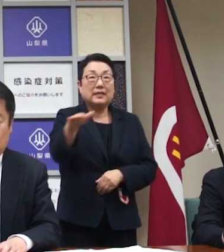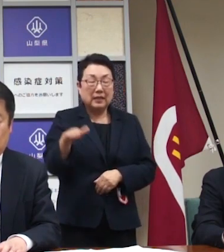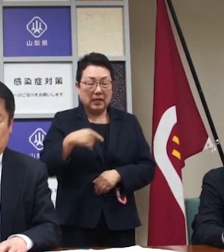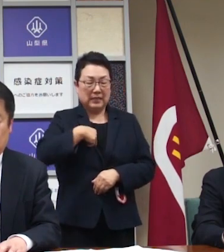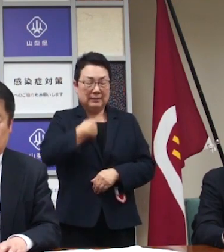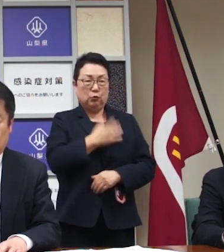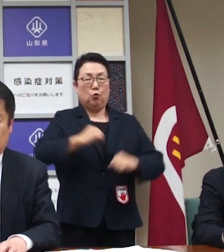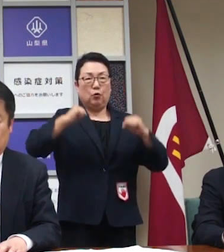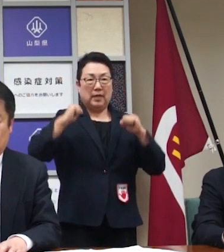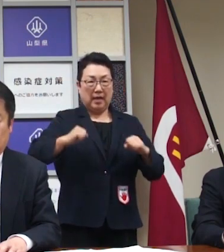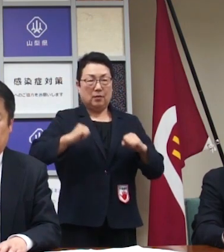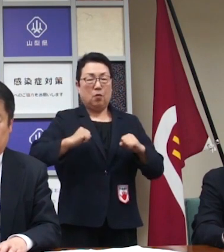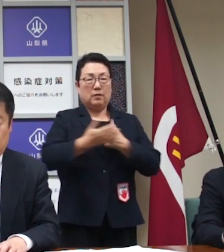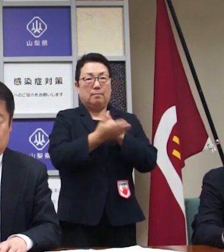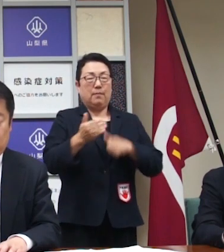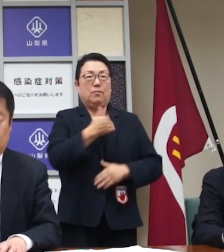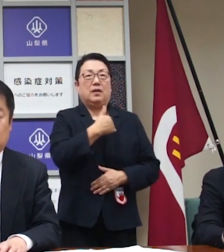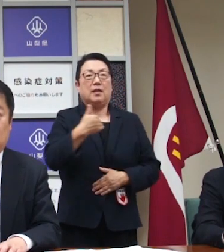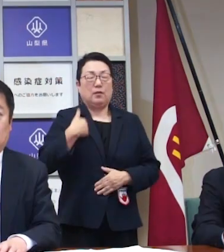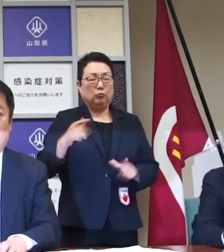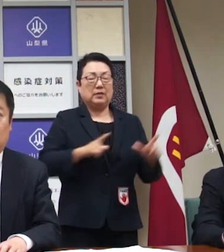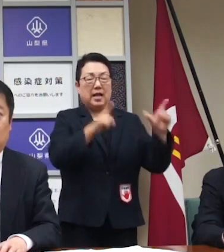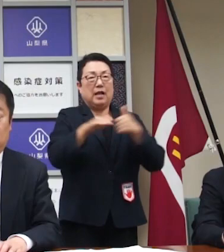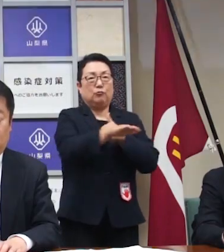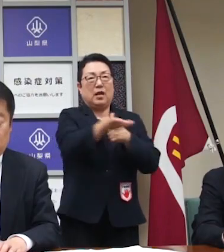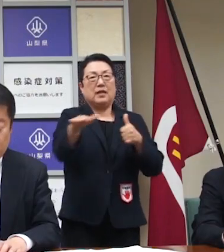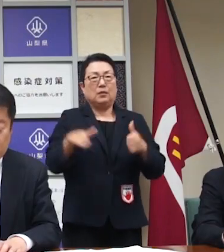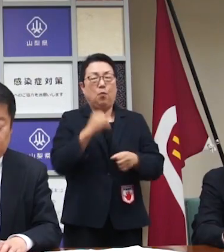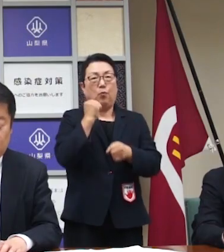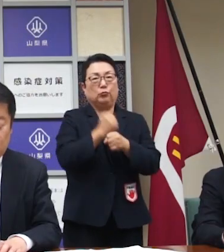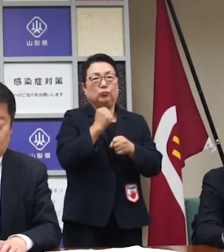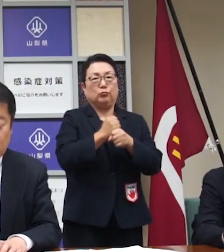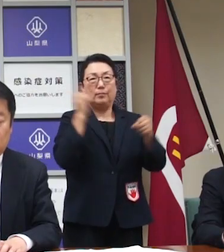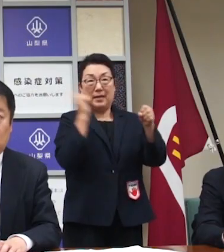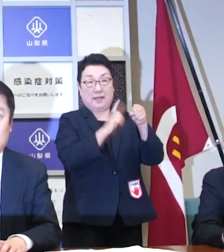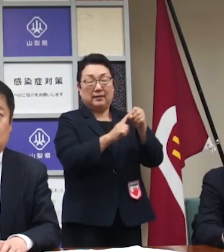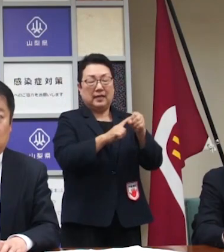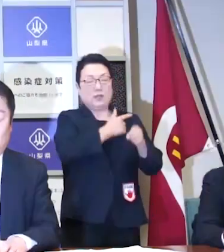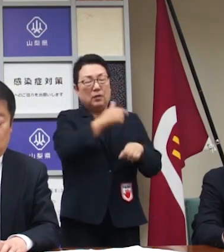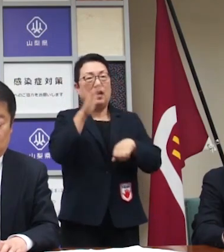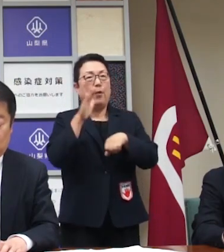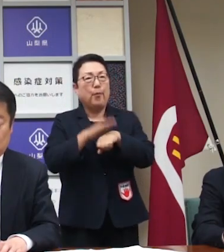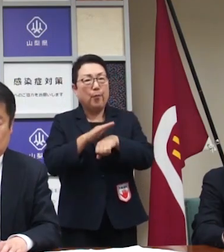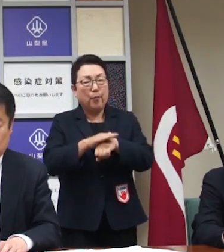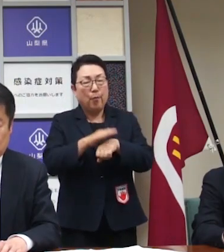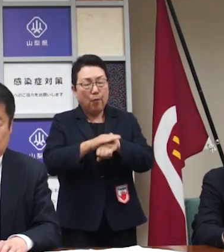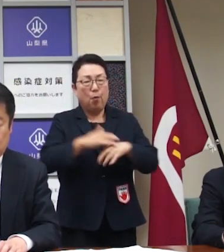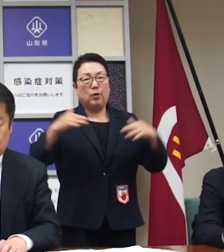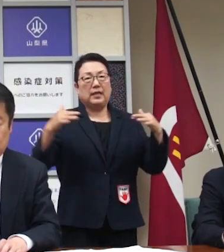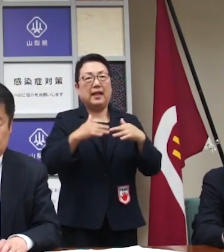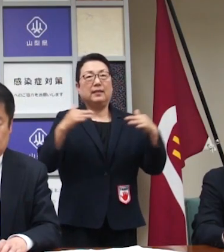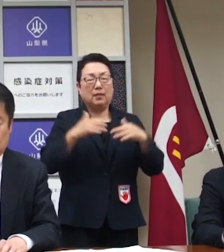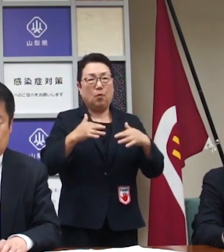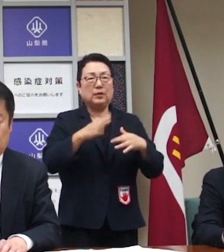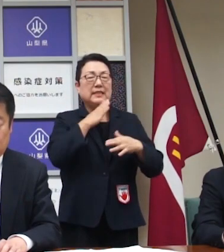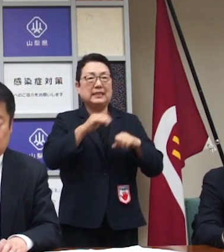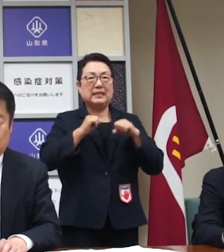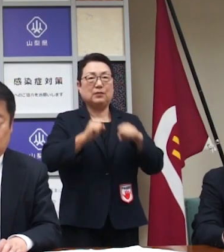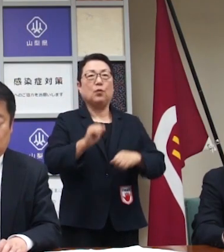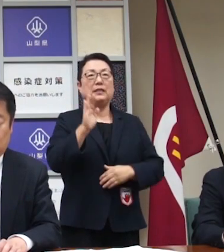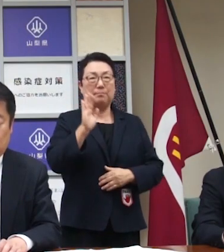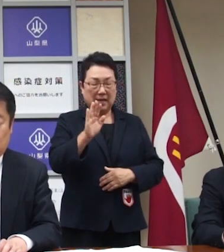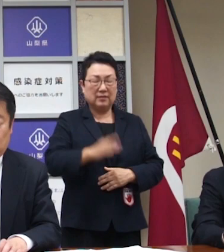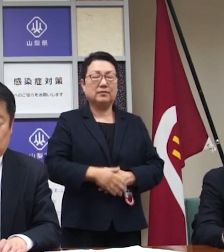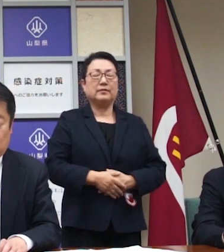ご自身の健康を最優先に考えられる生活環境を築いておくために、あらゆる方策を、検討し、実証してまい